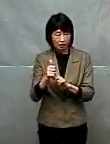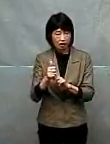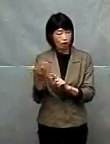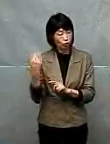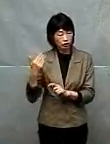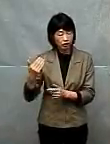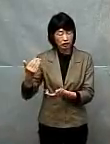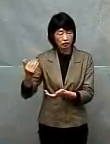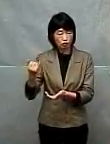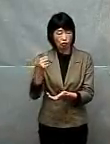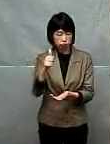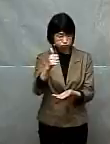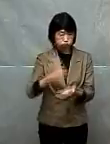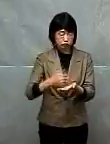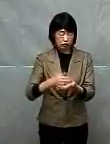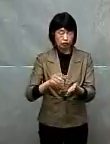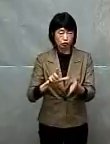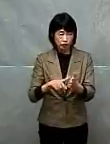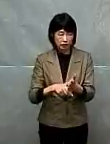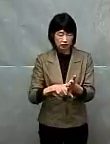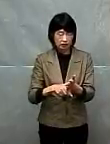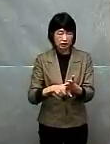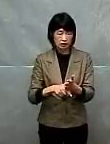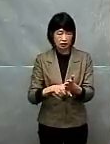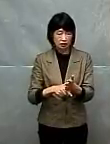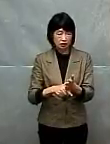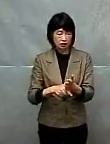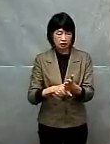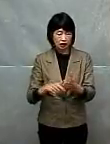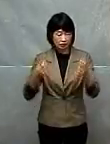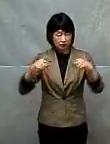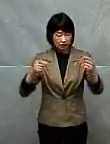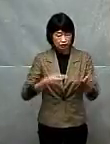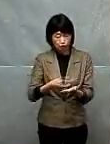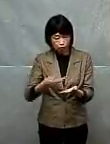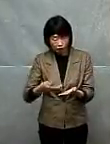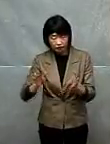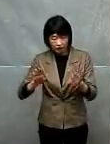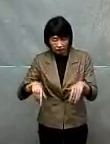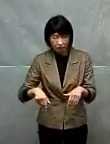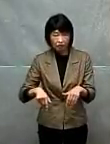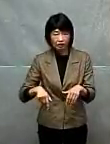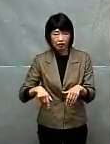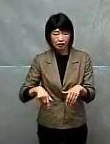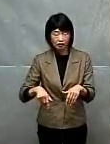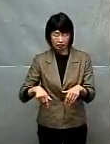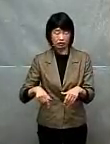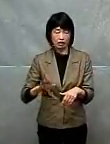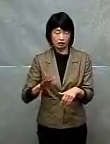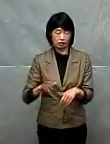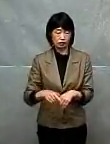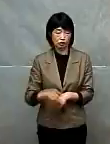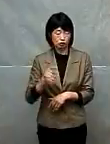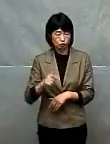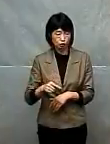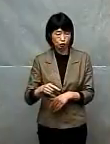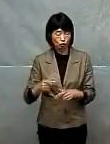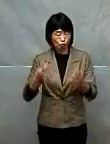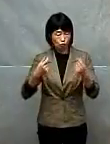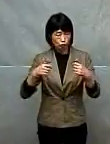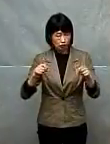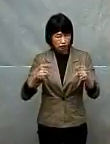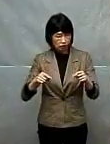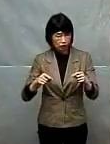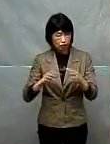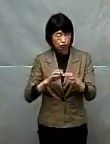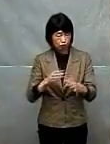して、 うん、 そこのチラシに書かれていた会合集会の名前っていうのはどういったものだったか知事の方で覚えてい